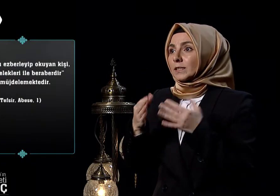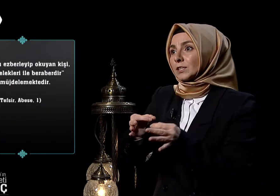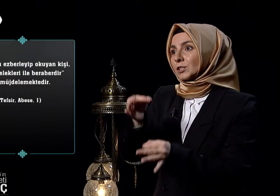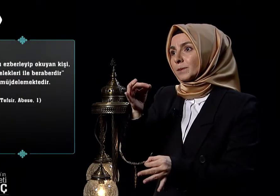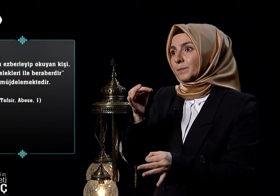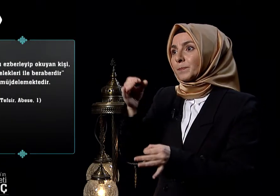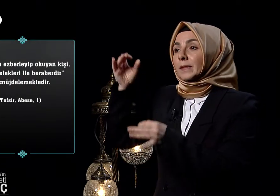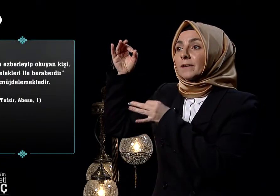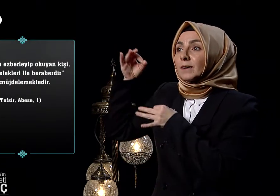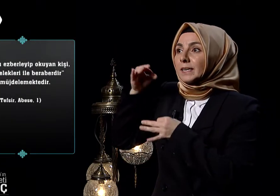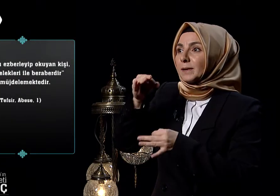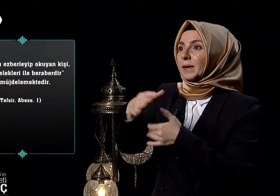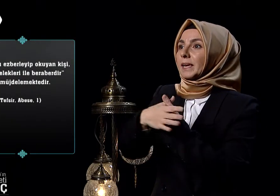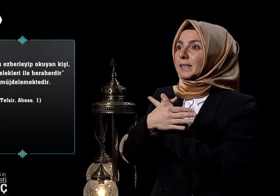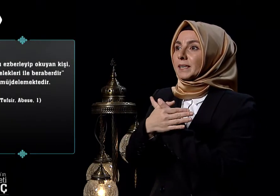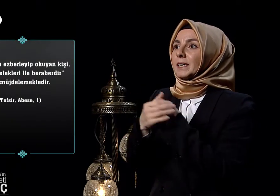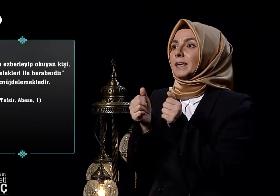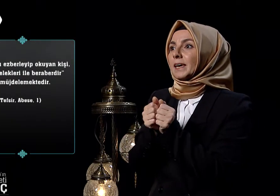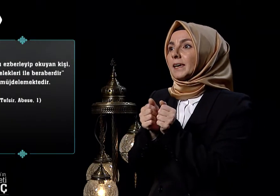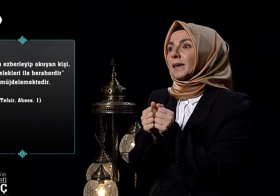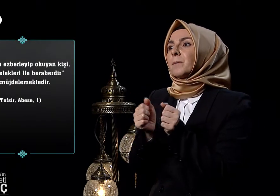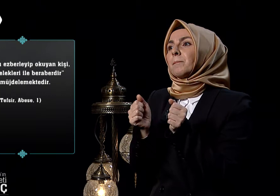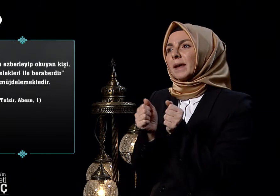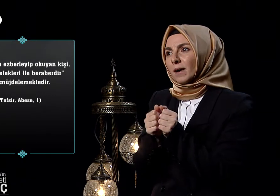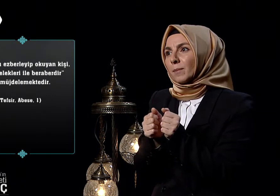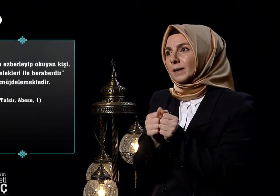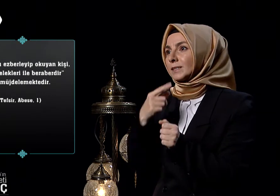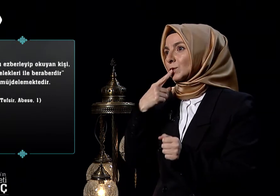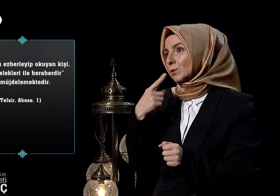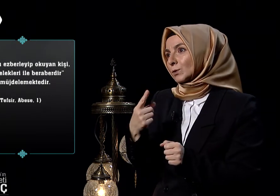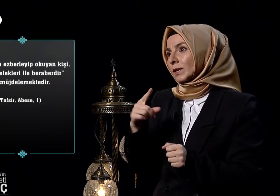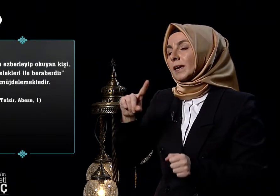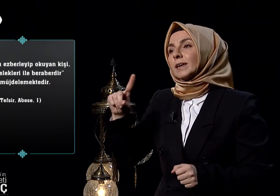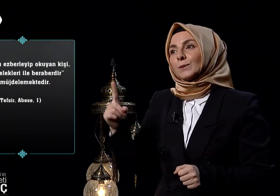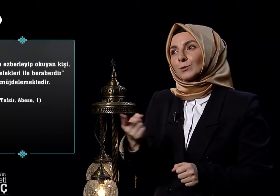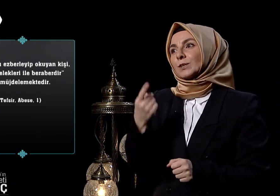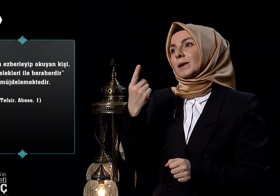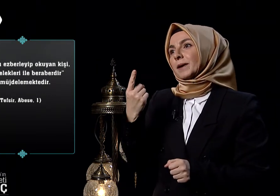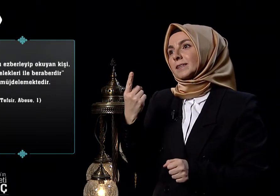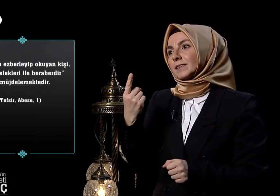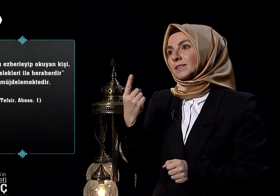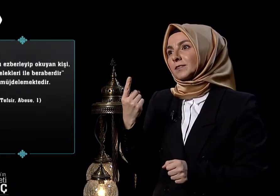kişi vahiy melekleriyle beraberdir sözüyle müjdelemektedir.